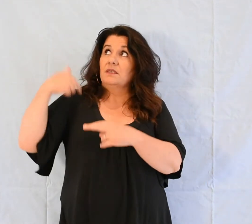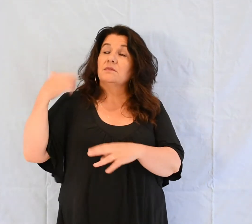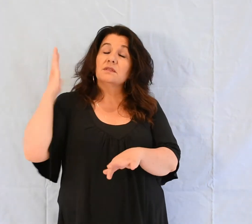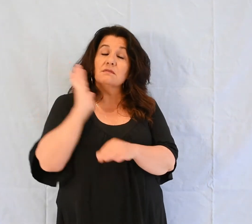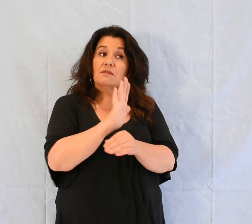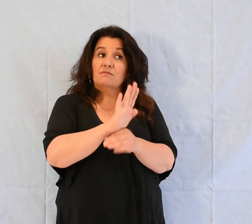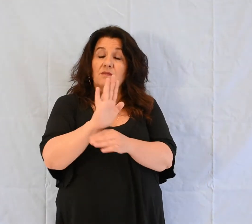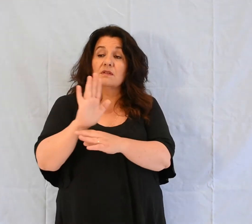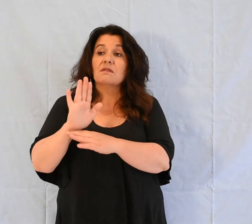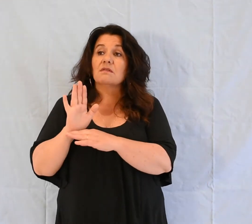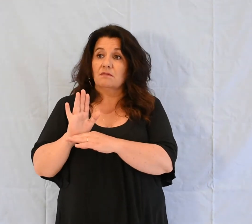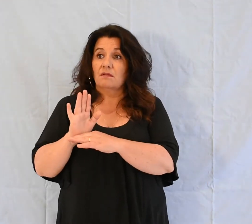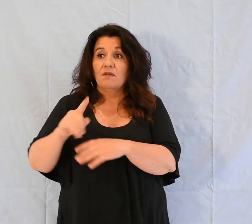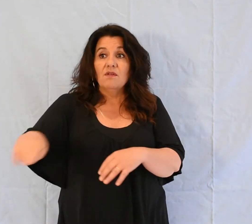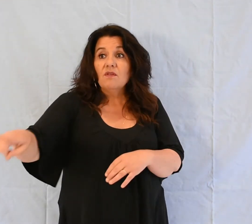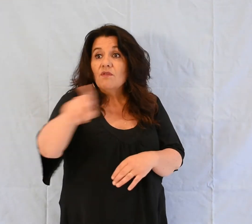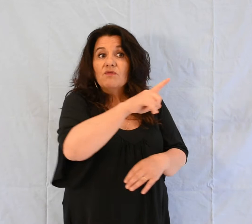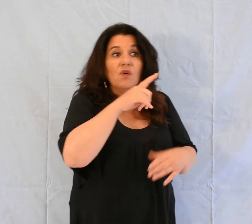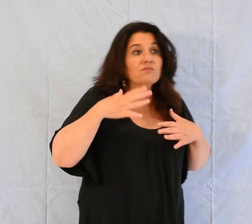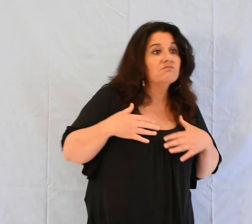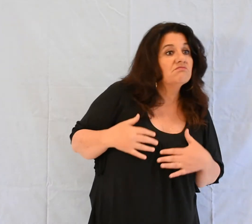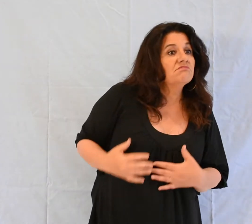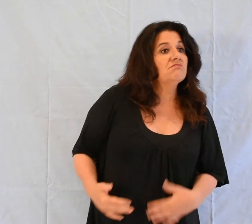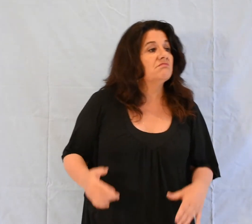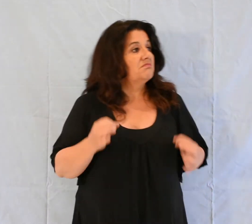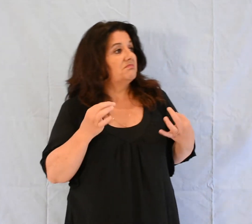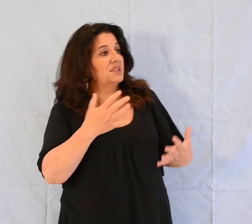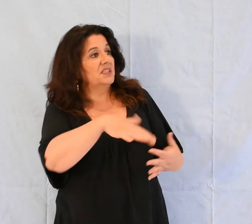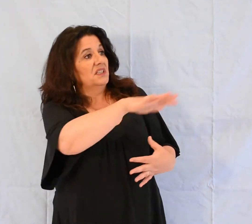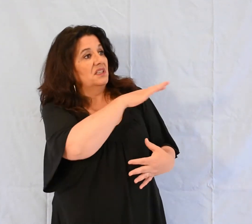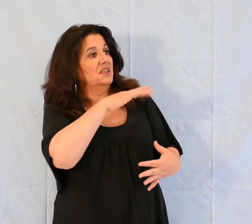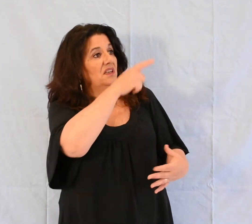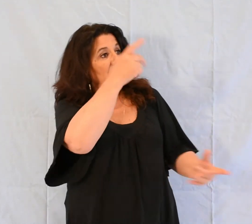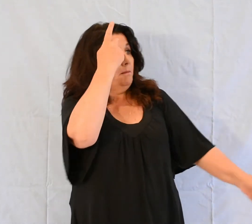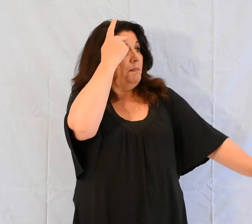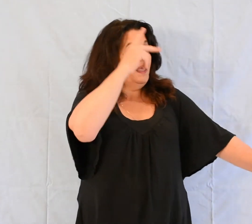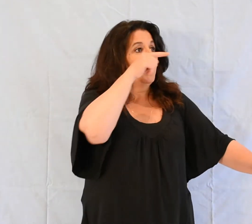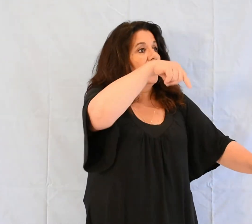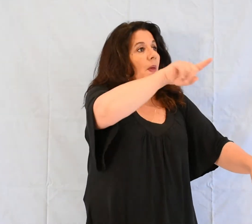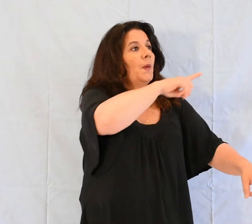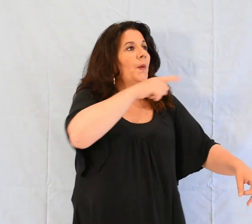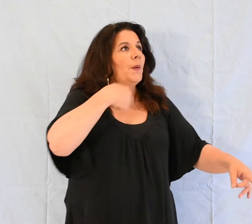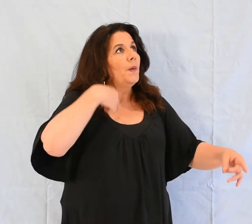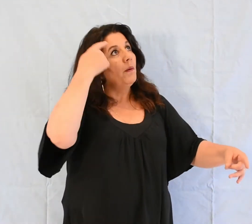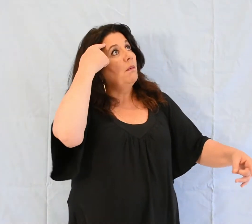Vous ne devez plus vous conduire comme les païens qui se laissent conduire par le néant de leurs